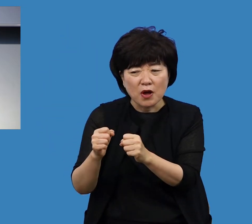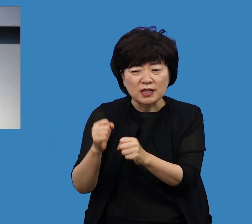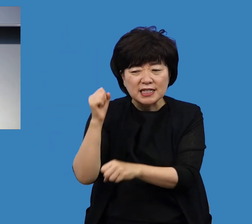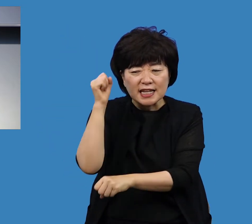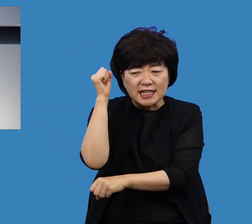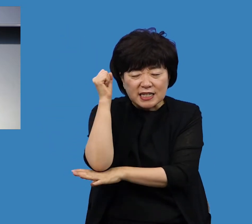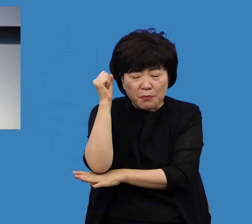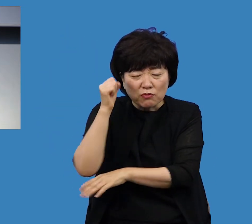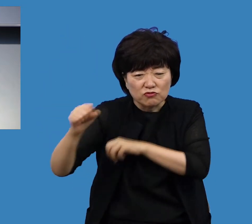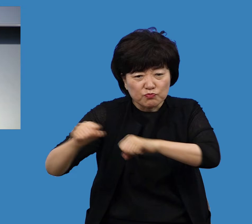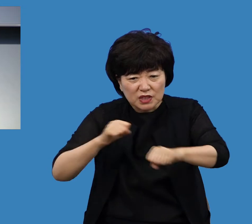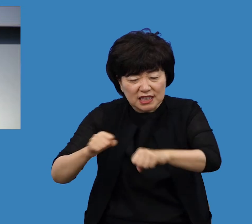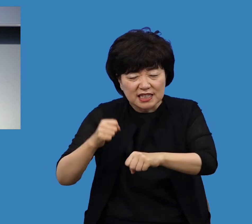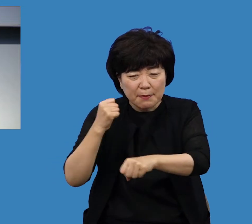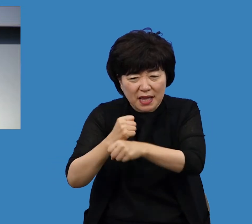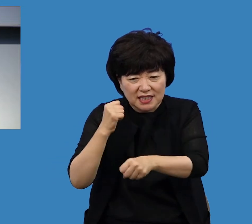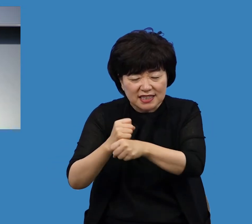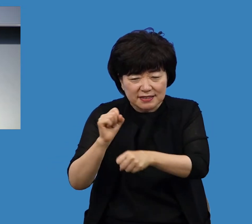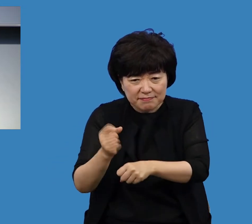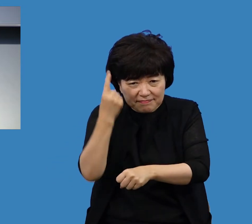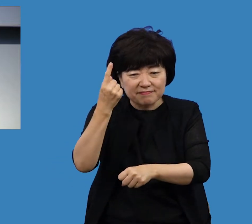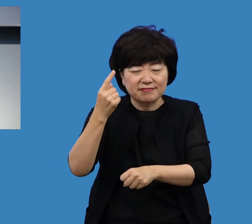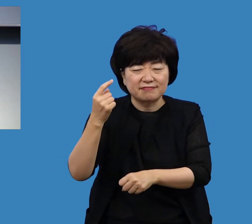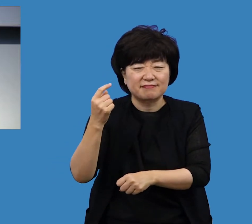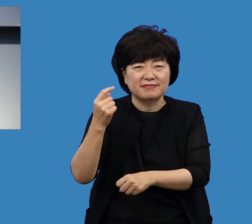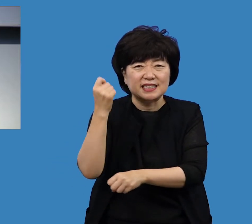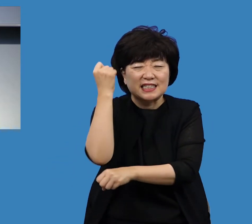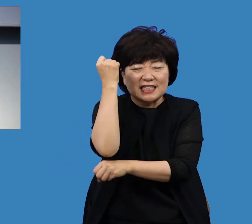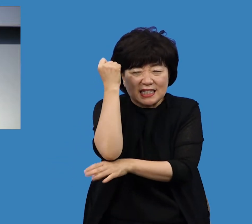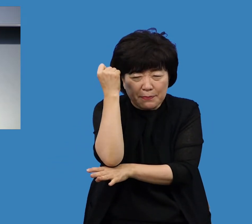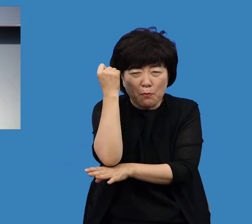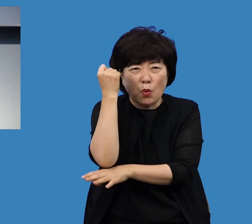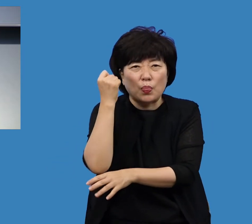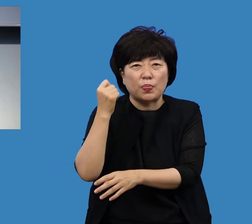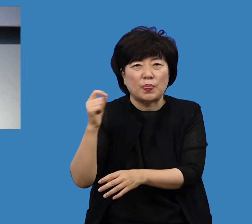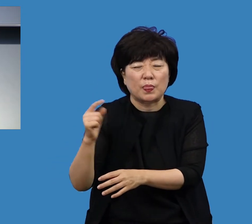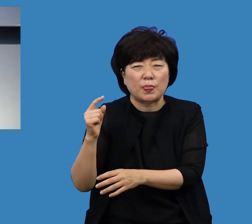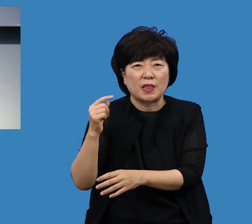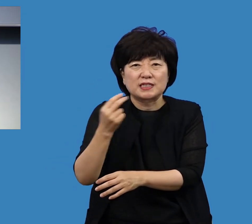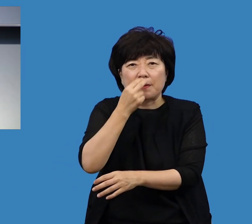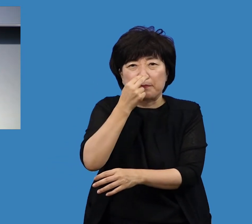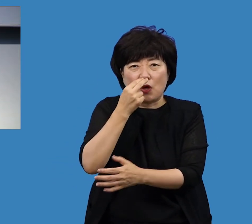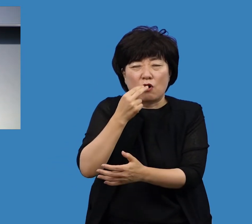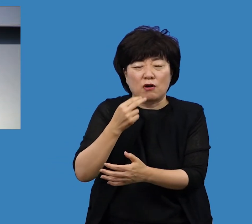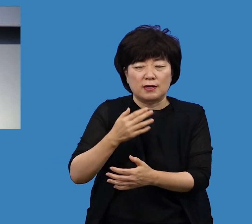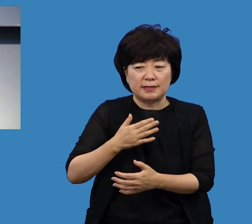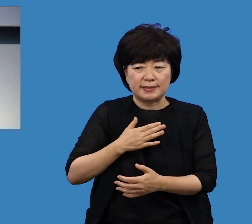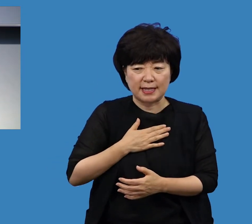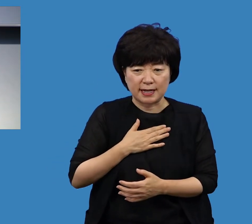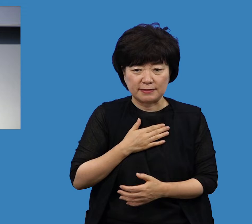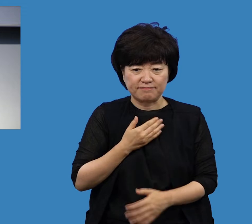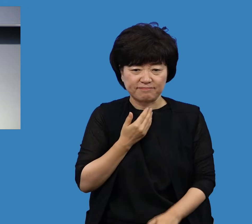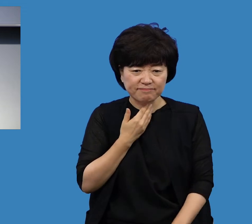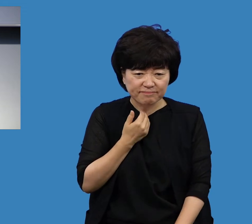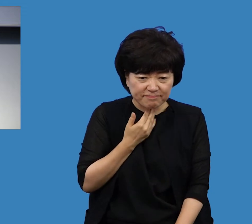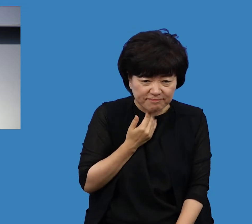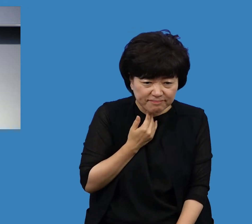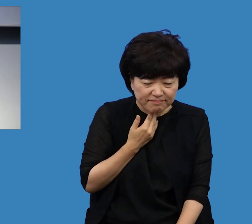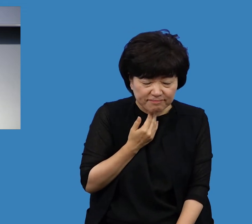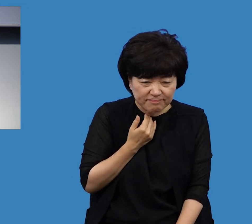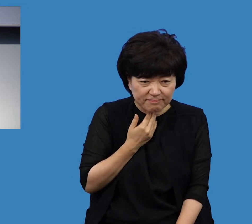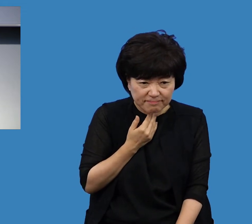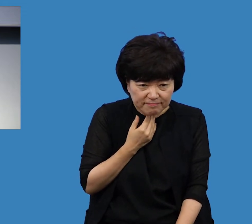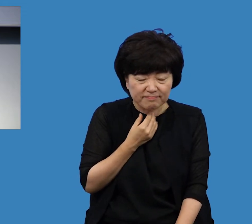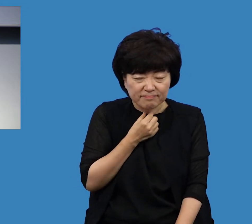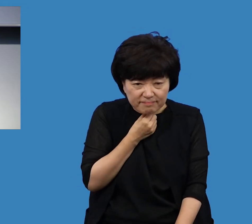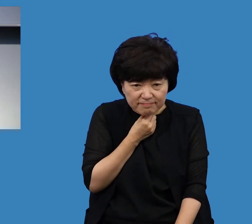생명입니다. 그런데 그 영은 우리 안에 들어오면 무언가를 향한 갈망을 일으킵니다. 그리고 그 갈망이 결국 사람을 움직이게